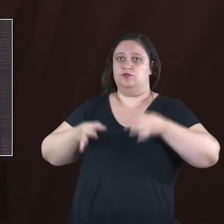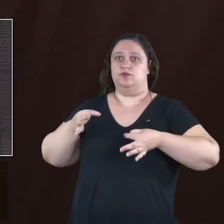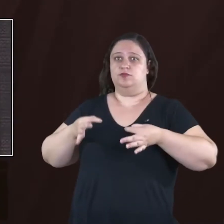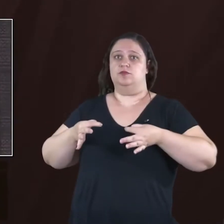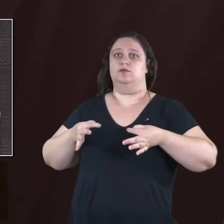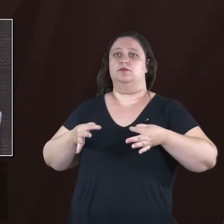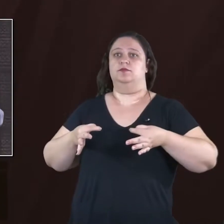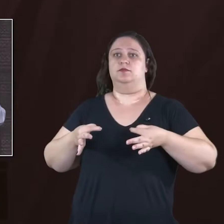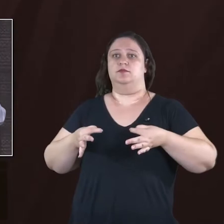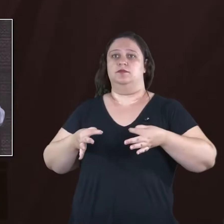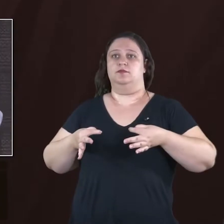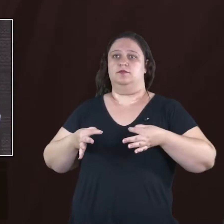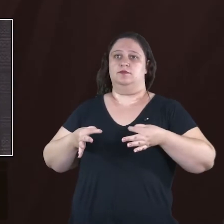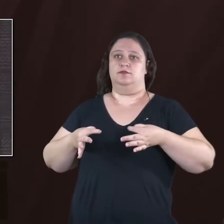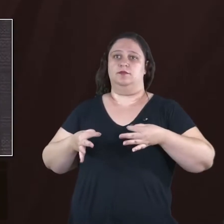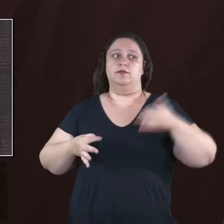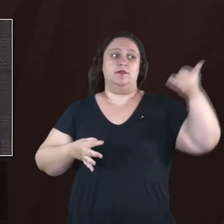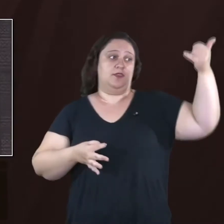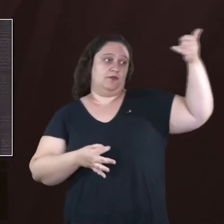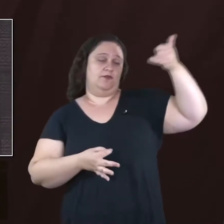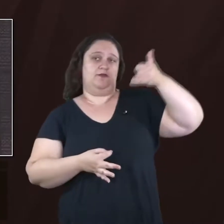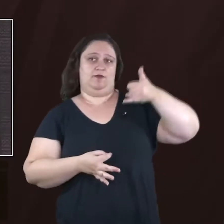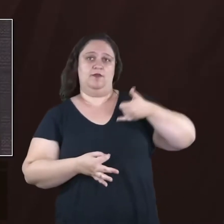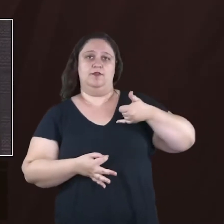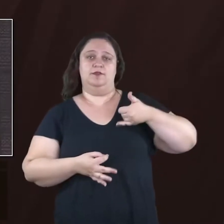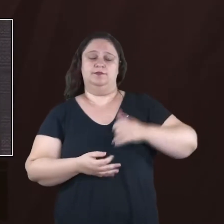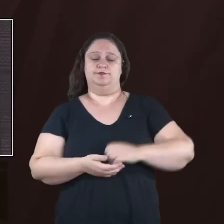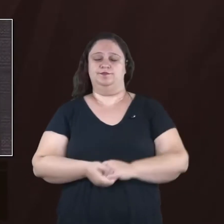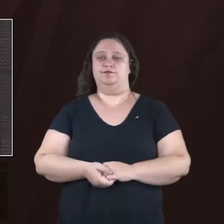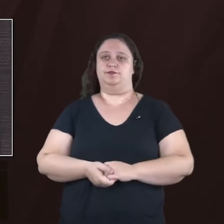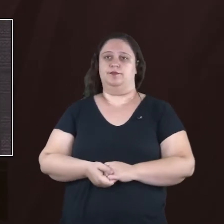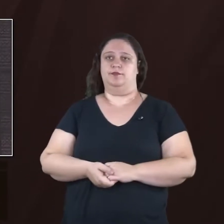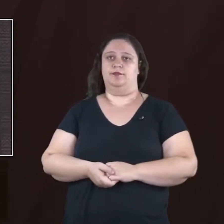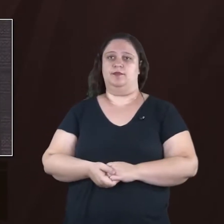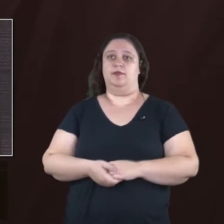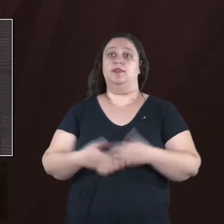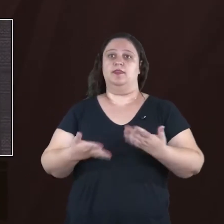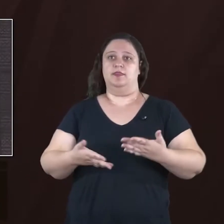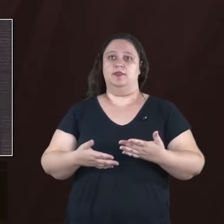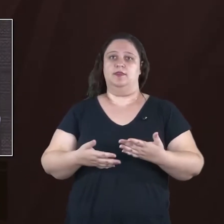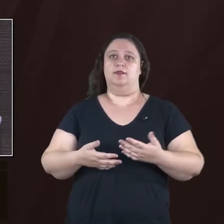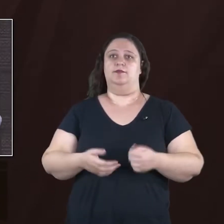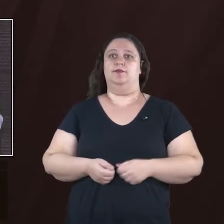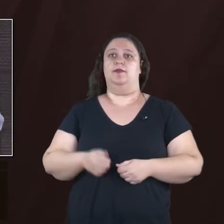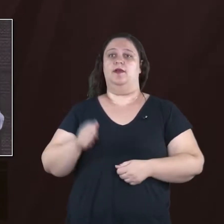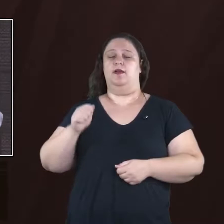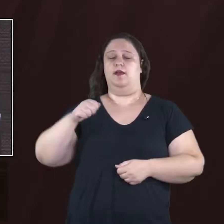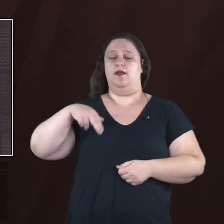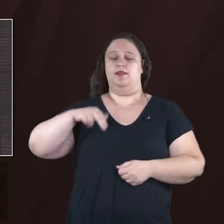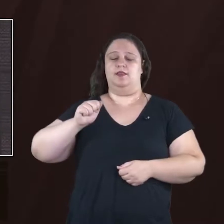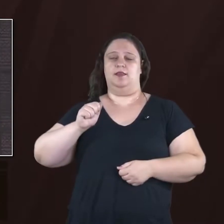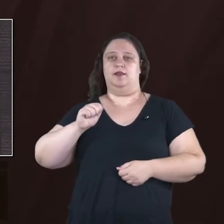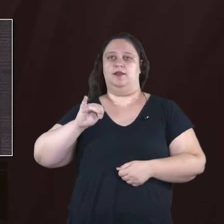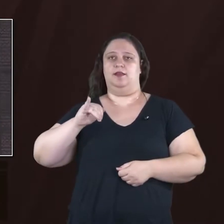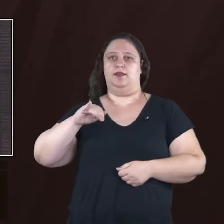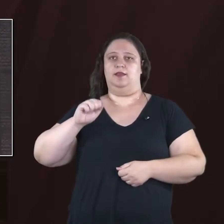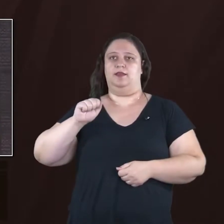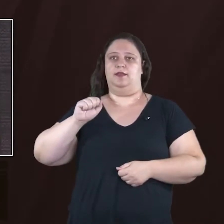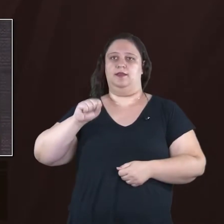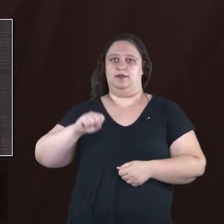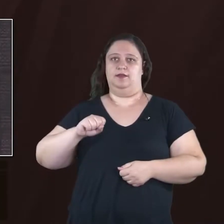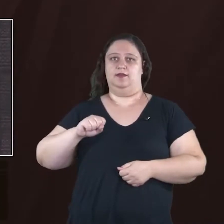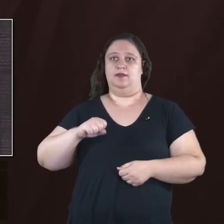sua própria boca. Queridos irmãos, Ananias, quando se encontrou